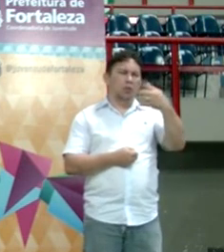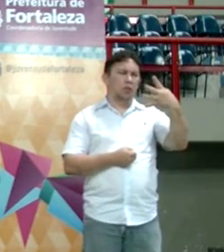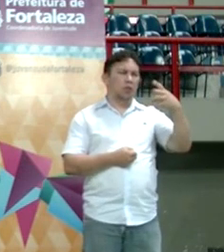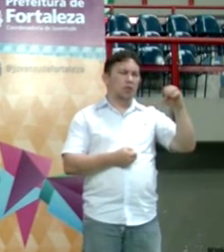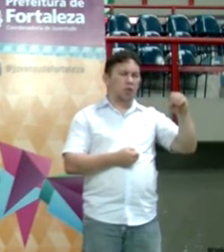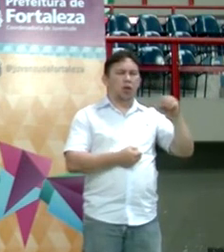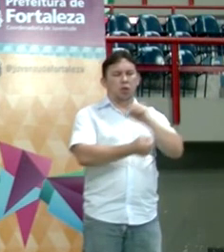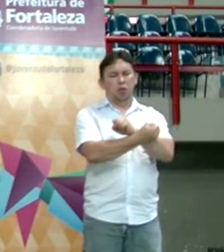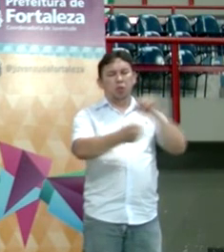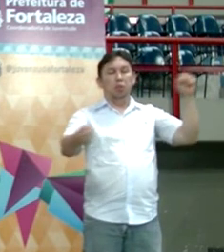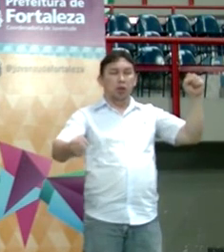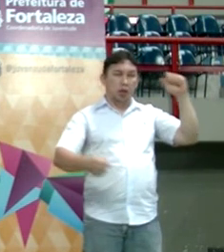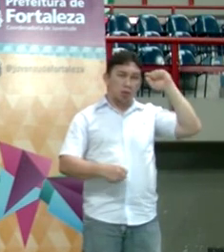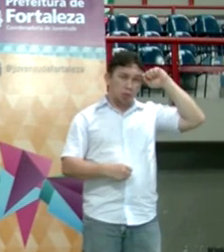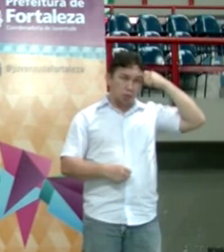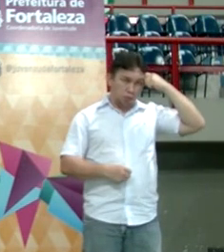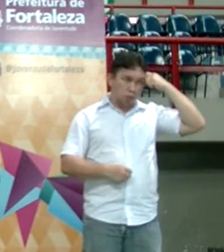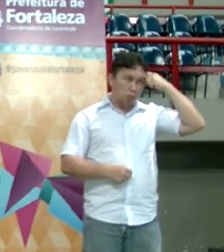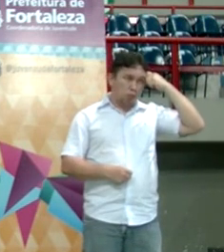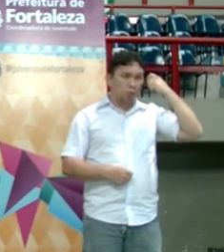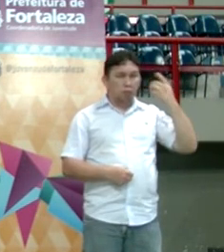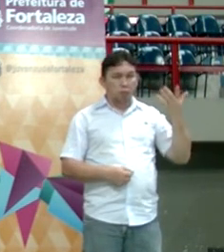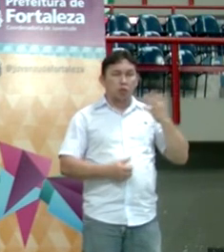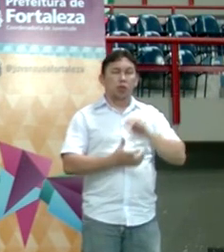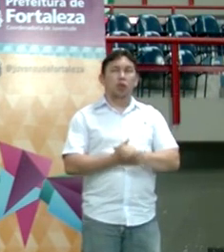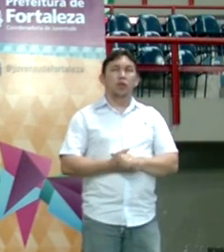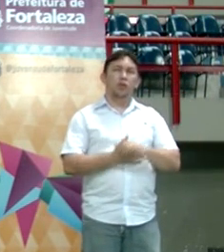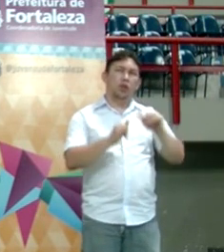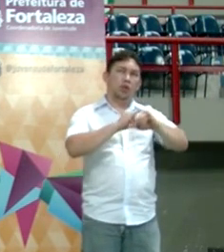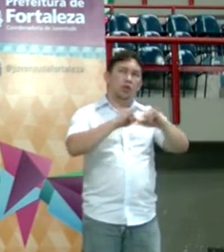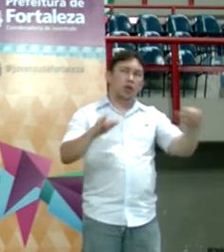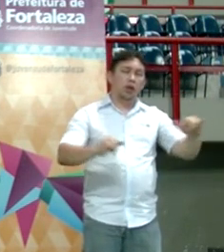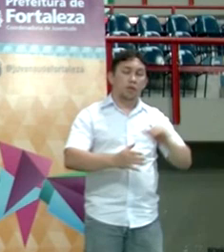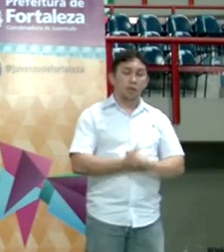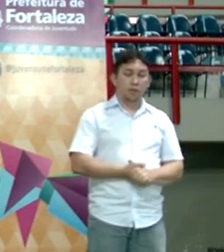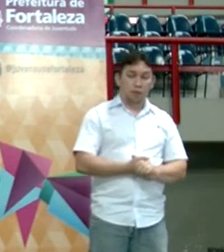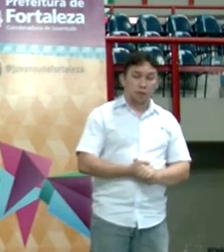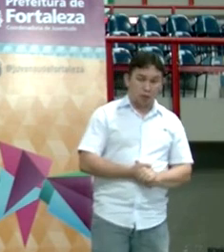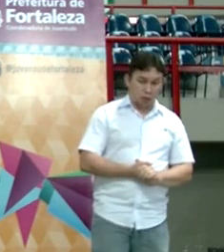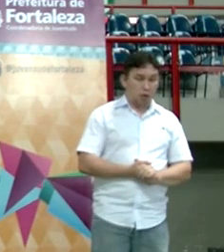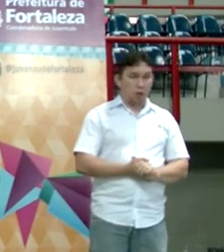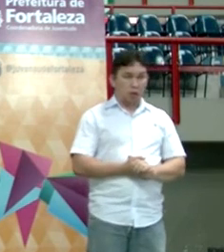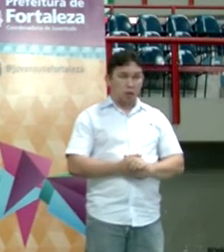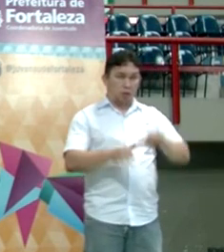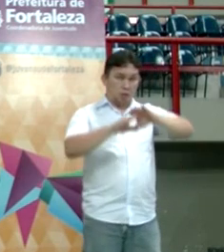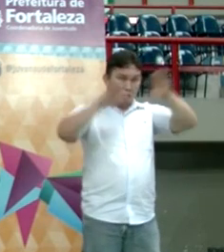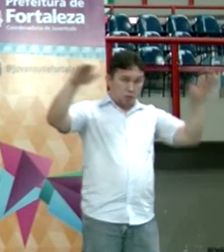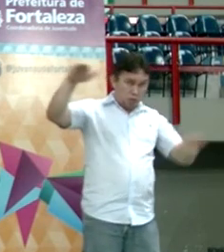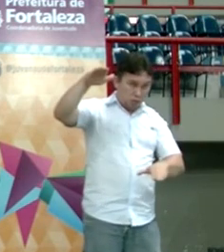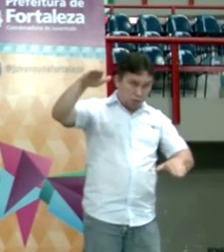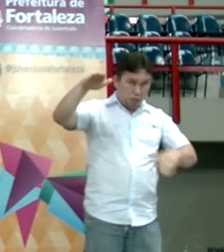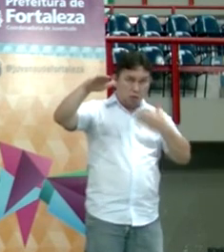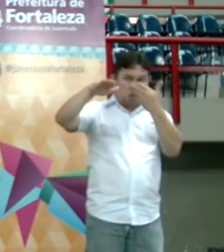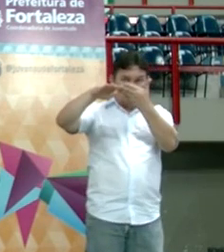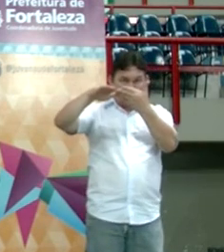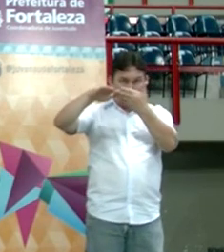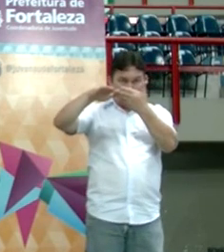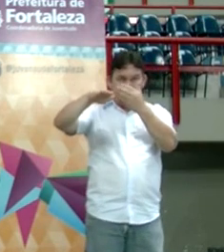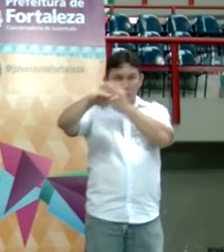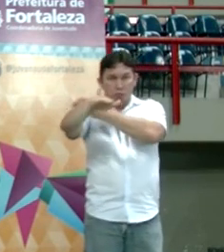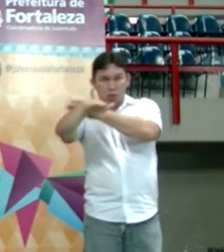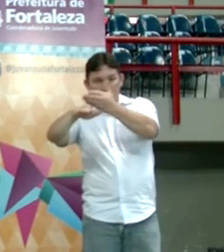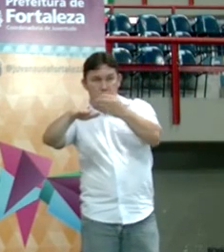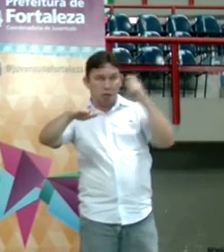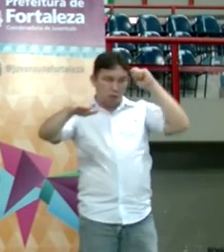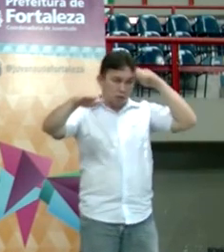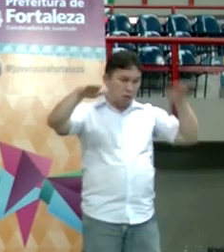140 anos de libertação dos escravos. Aí deixa eu te dizer. Acabou a desigualdade entre brancos e negros no Brasil?